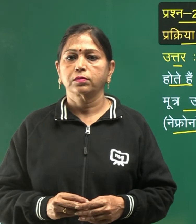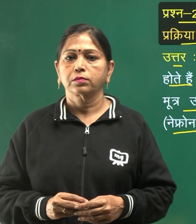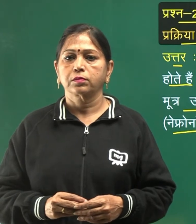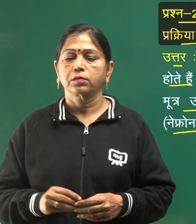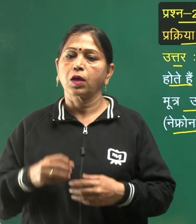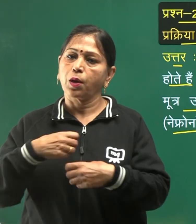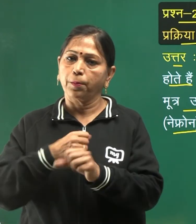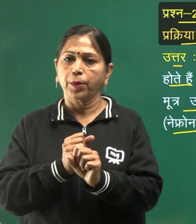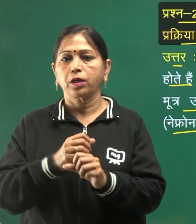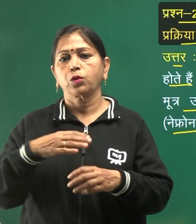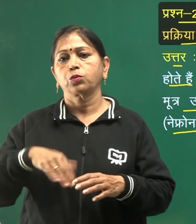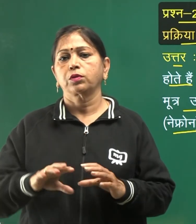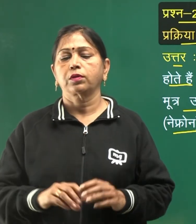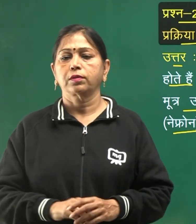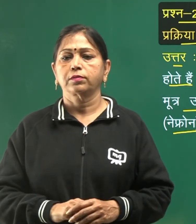बने होते हैं,